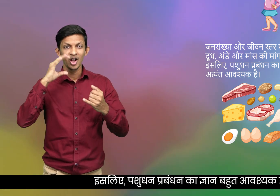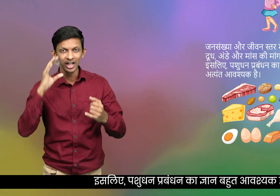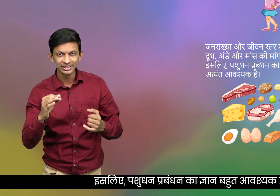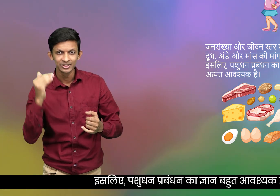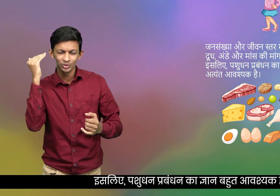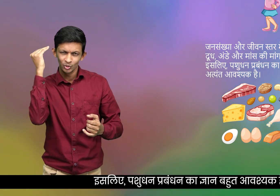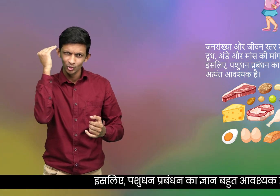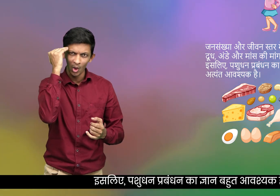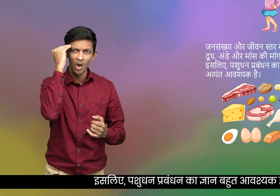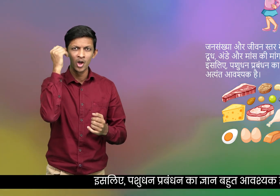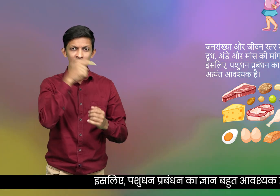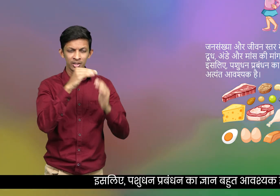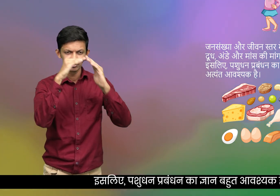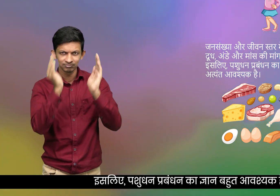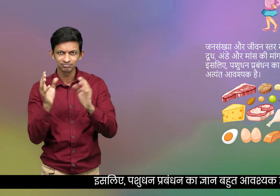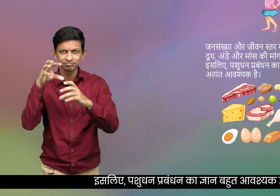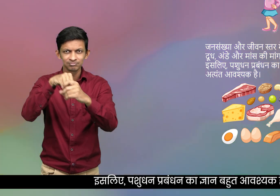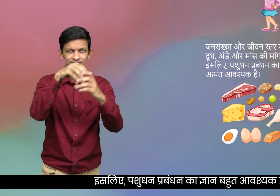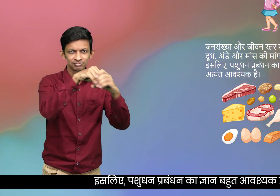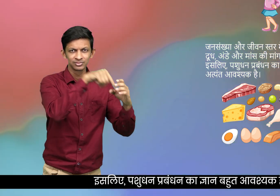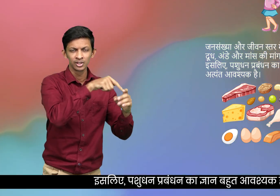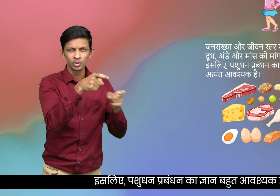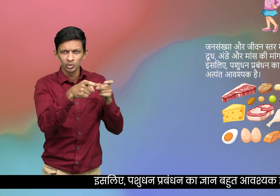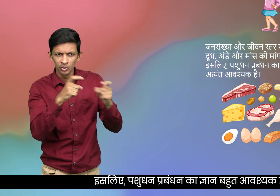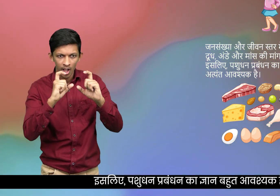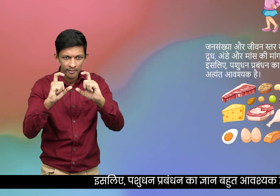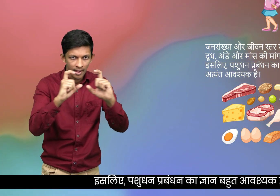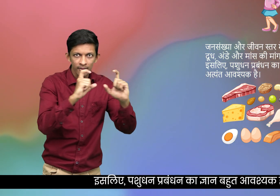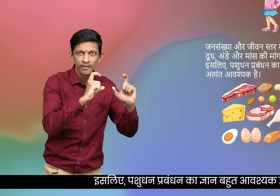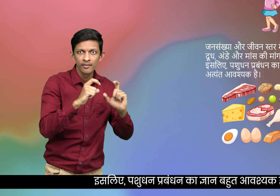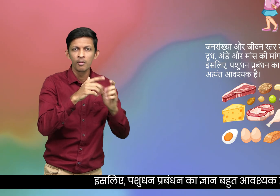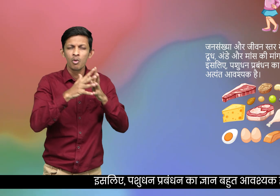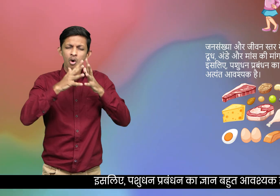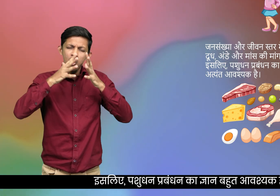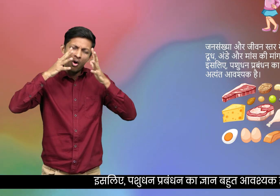इसीलिए पशुधन प्रबंधन का ज्ञान बहुत आवश्यक है।